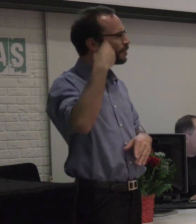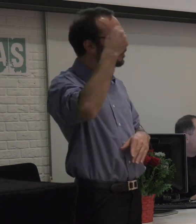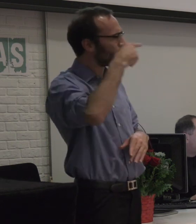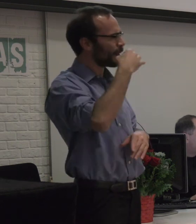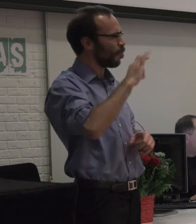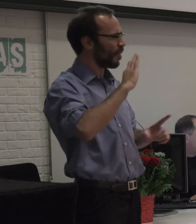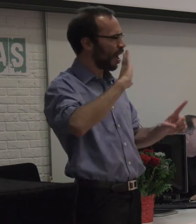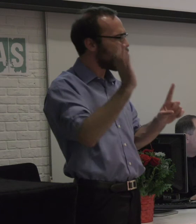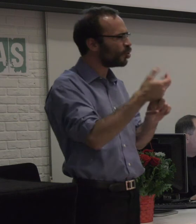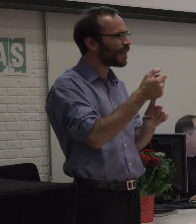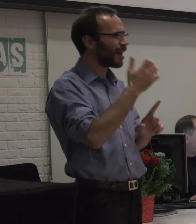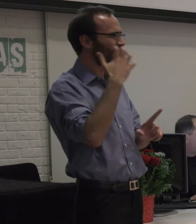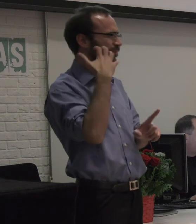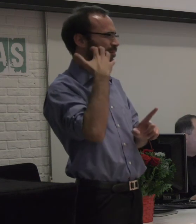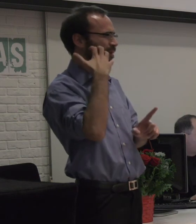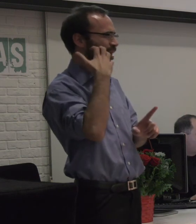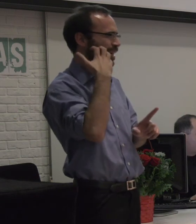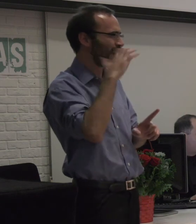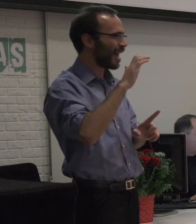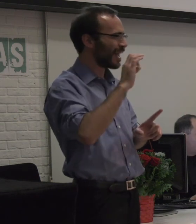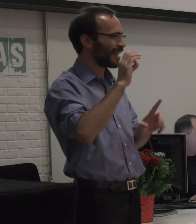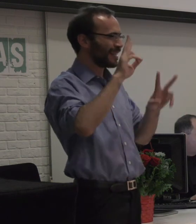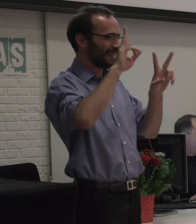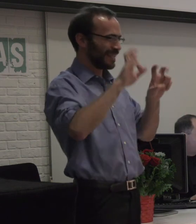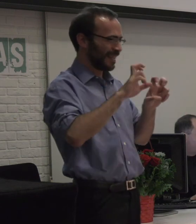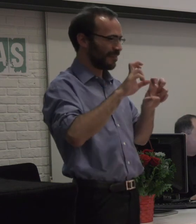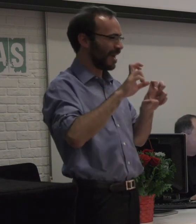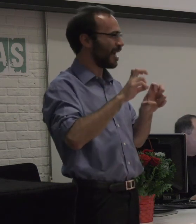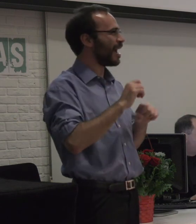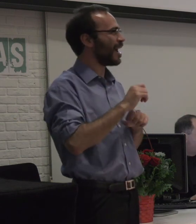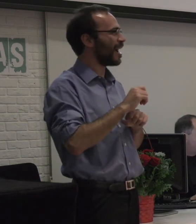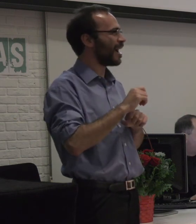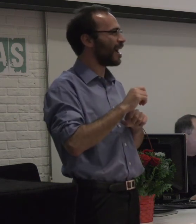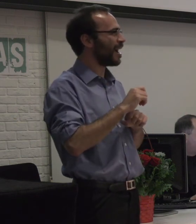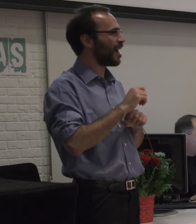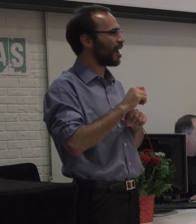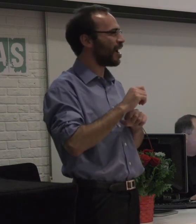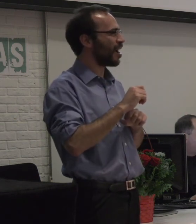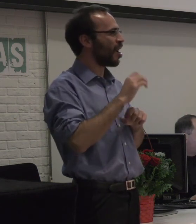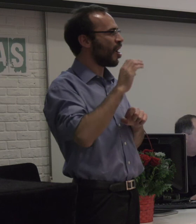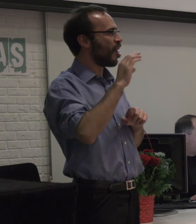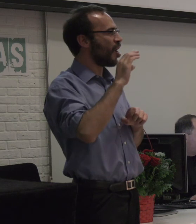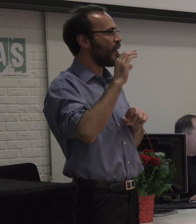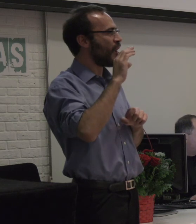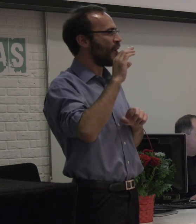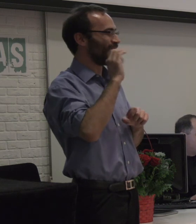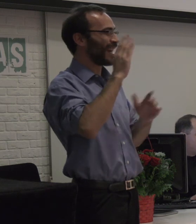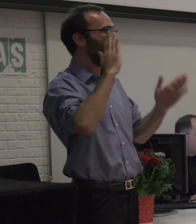encontrar algo peculiar que no se sepa de Rosso de Luna y bueno, pues que lo conecta con esa generación del 98? Sí,